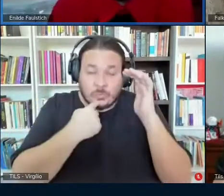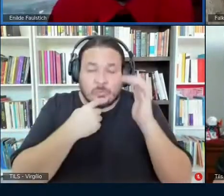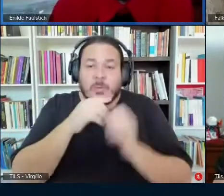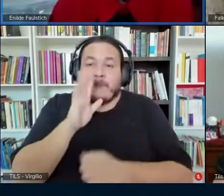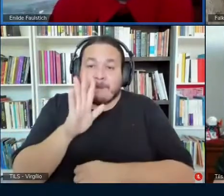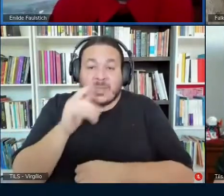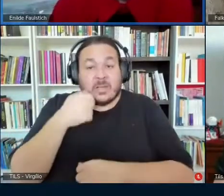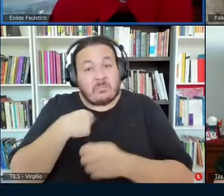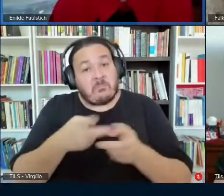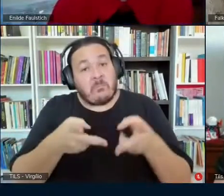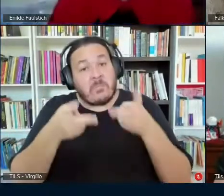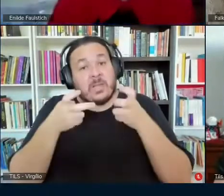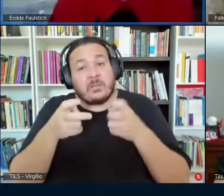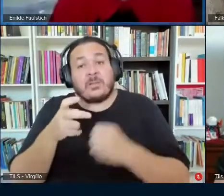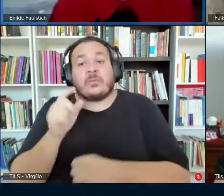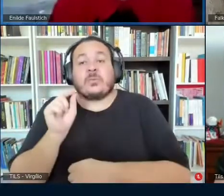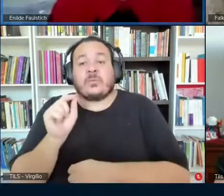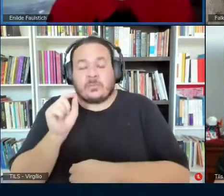que aqui